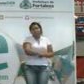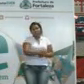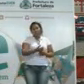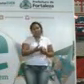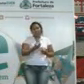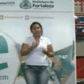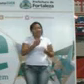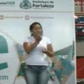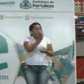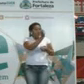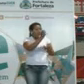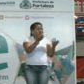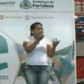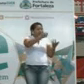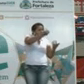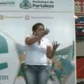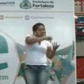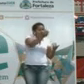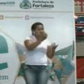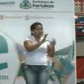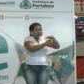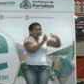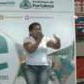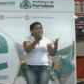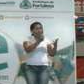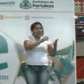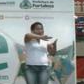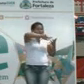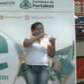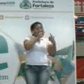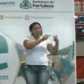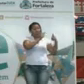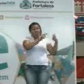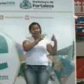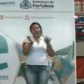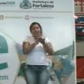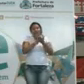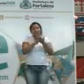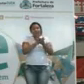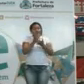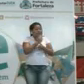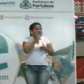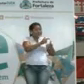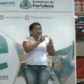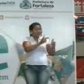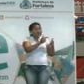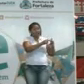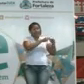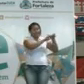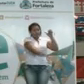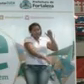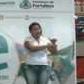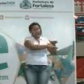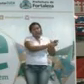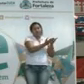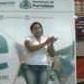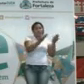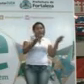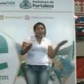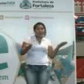Viado, sapatão, ladrão, sem estudos, culhamba, é isso que o livro faz. Não se engane com um negócio